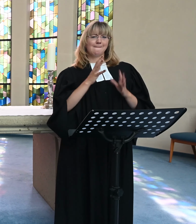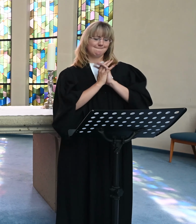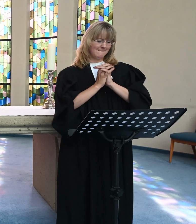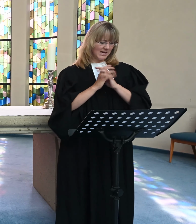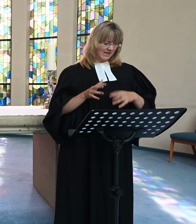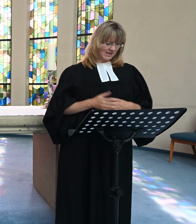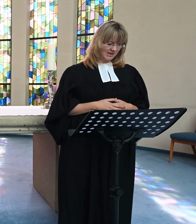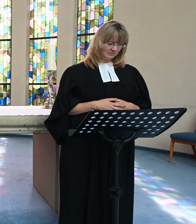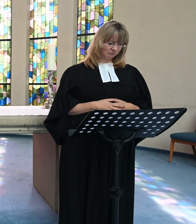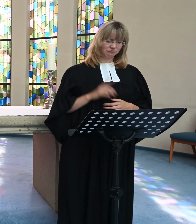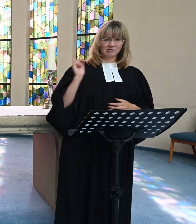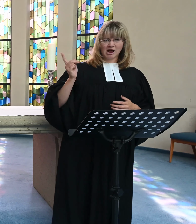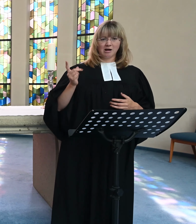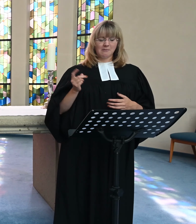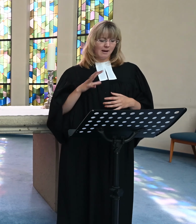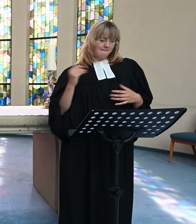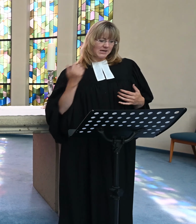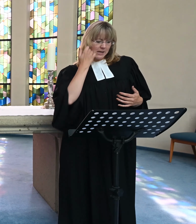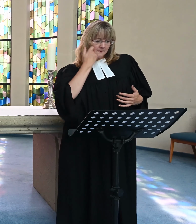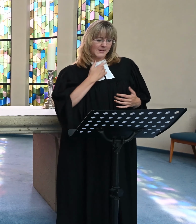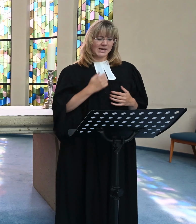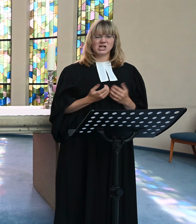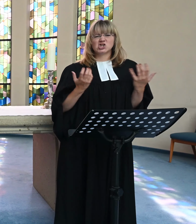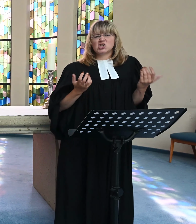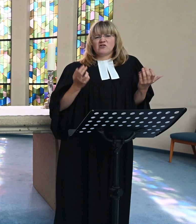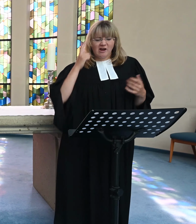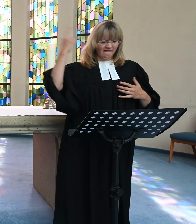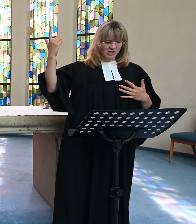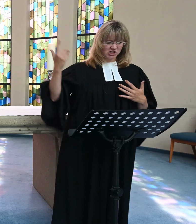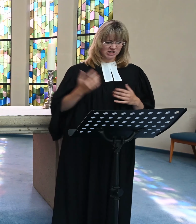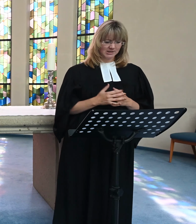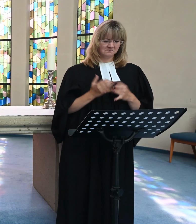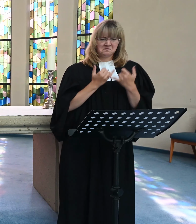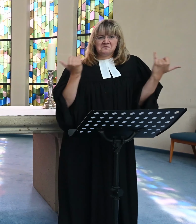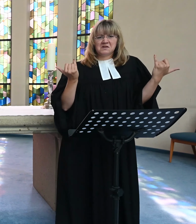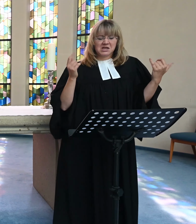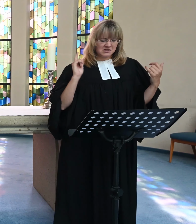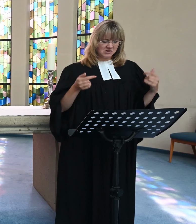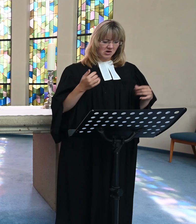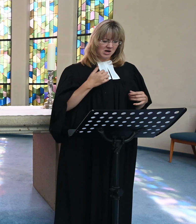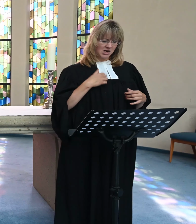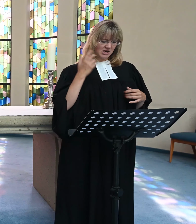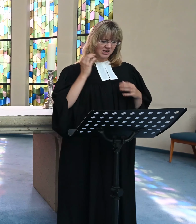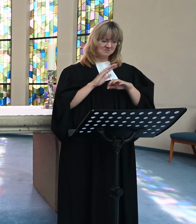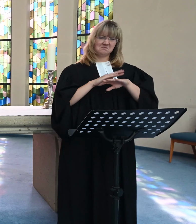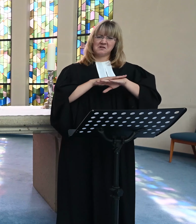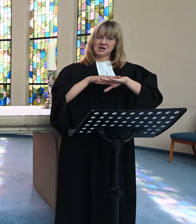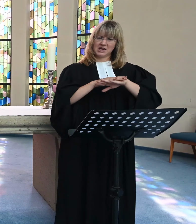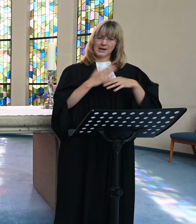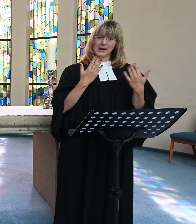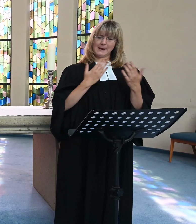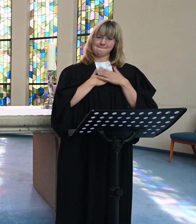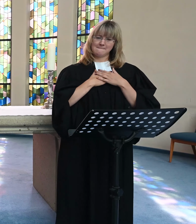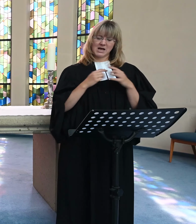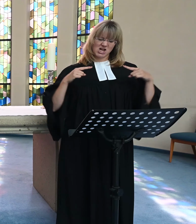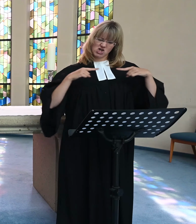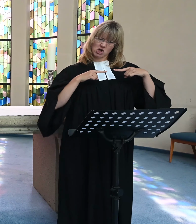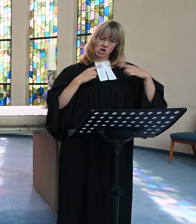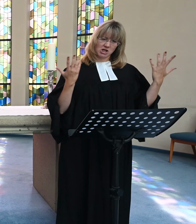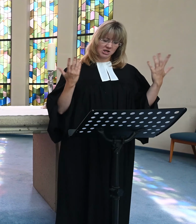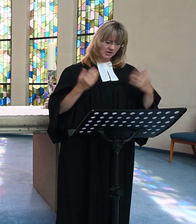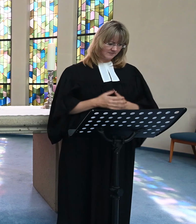2 Jahren eine neue, wie ich finde, sehr spannende Diskussion, entfacht durch Papst Franziskus. Er plädierte für